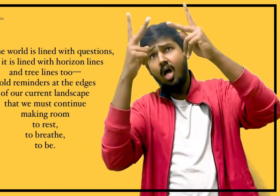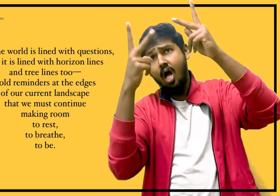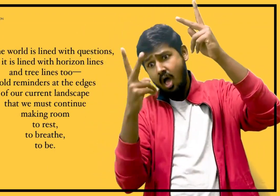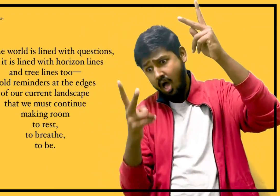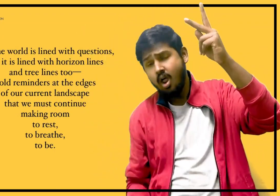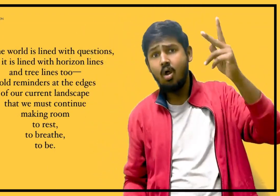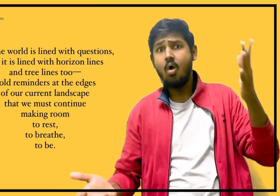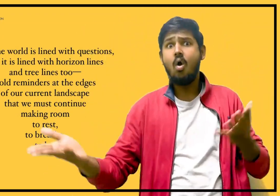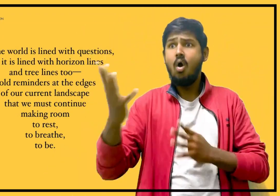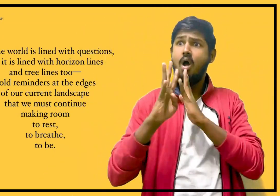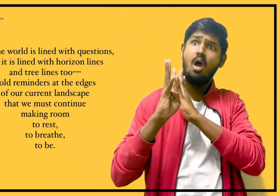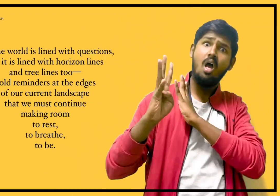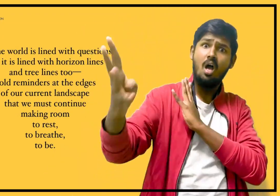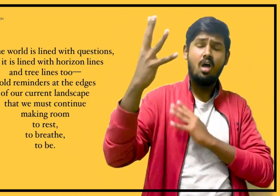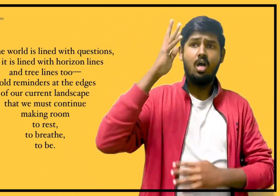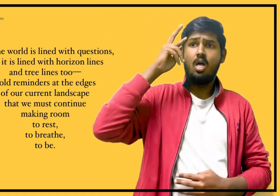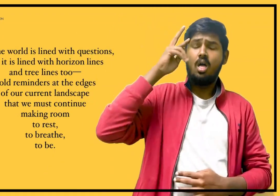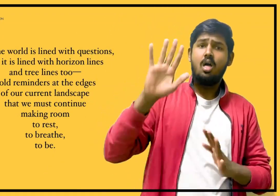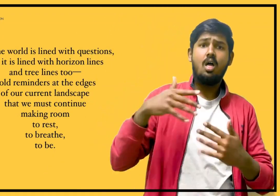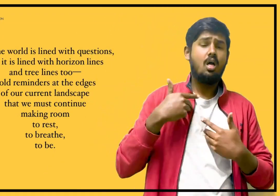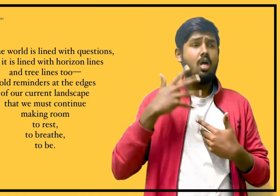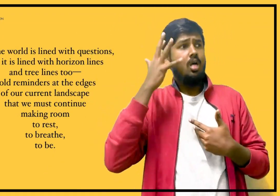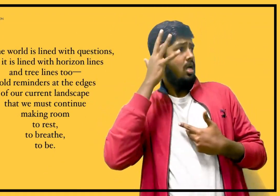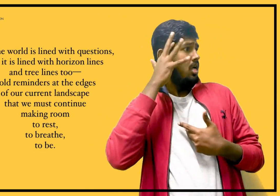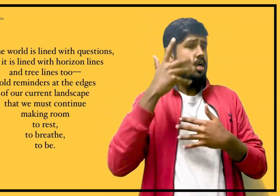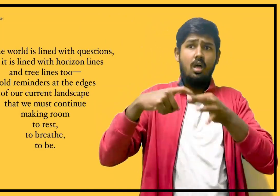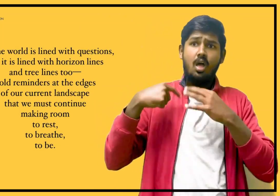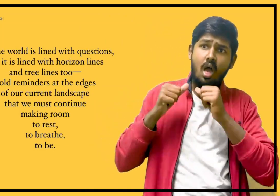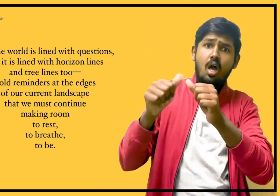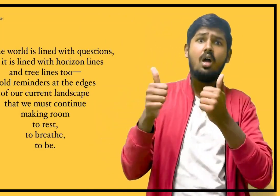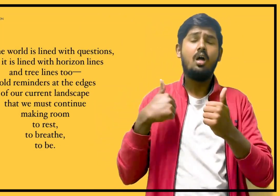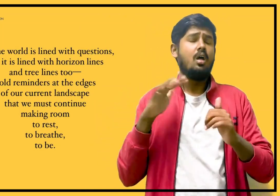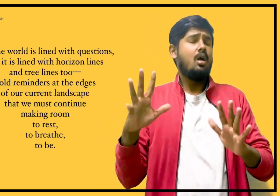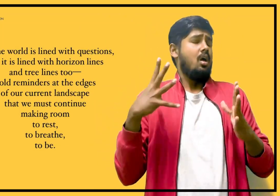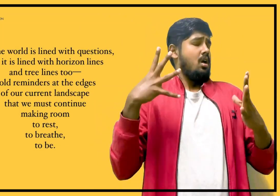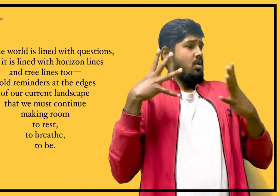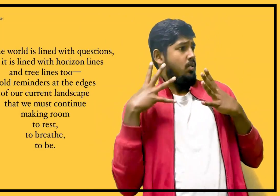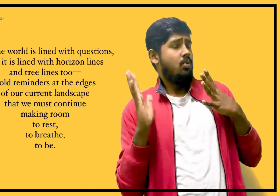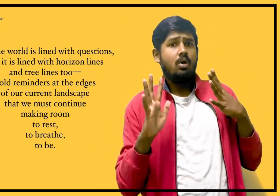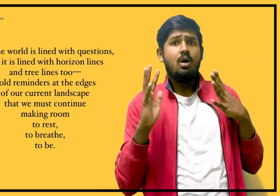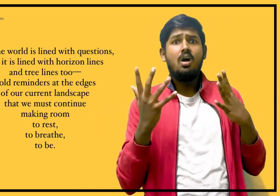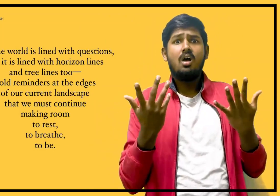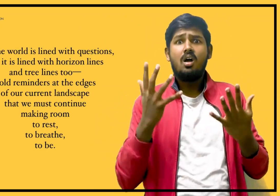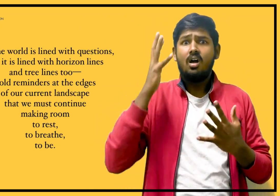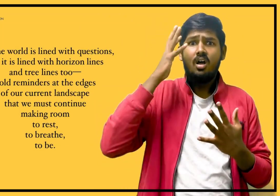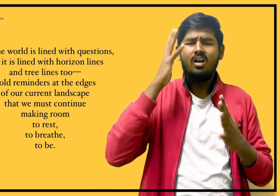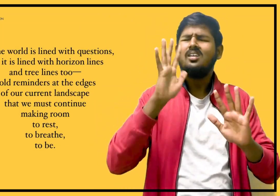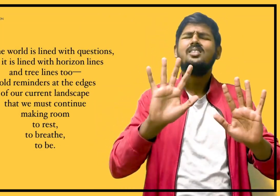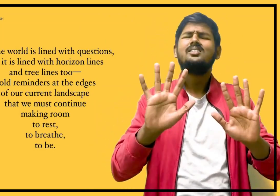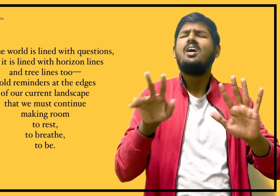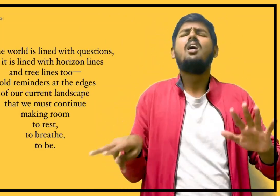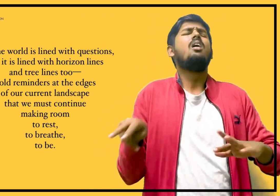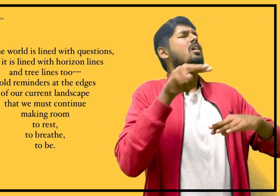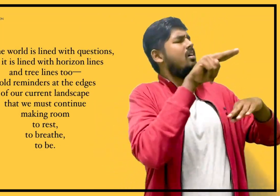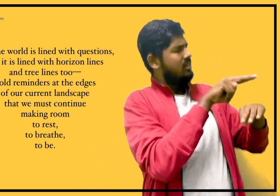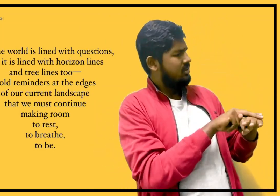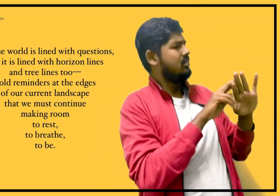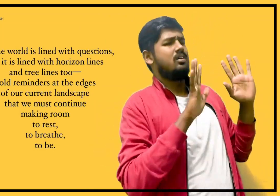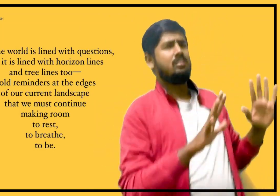सारे सवालों से परेशान करना चाहेंगे और पूछना चाहेंगे क्या यह कार्य हुआ, और आप परेशान होंगे कि मैं इसका जवाब नहीं दे पाऊँगा।